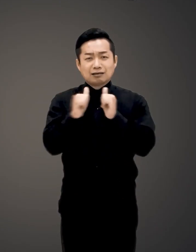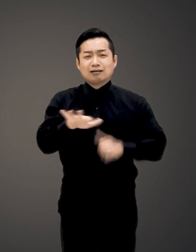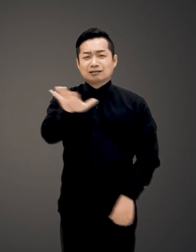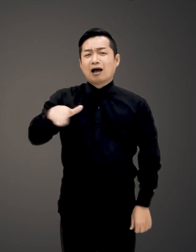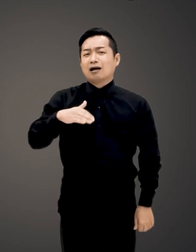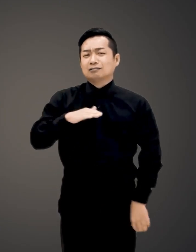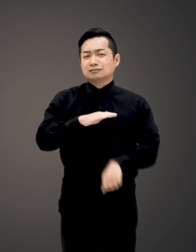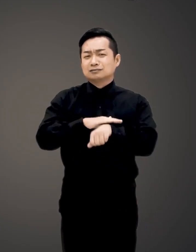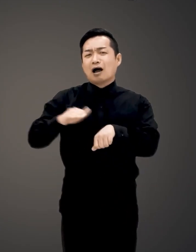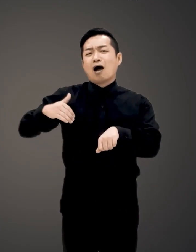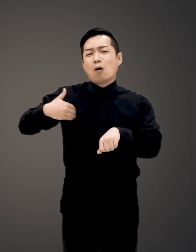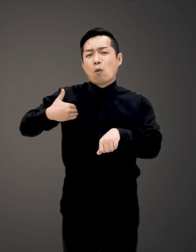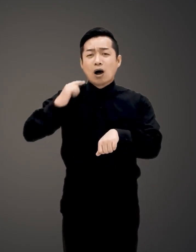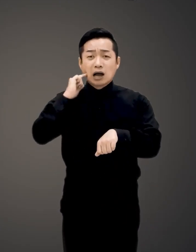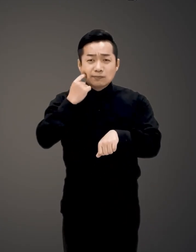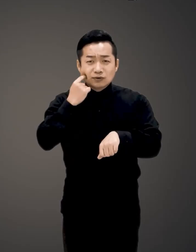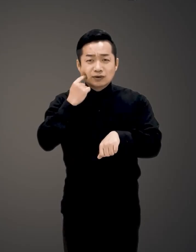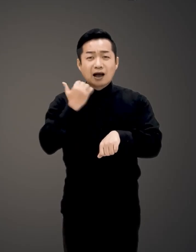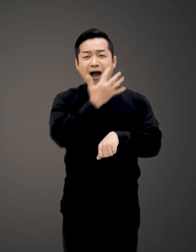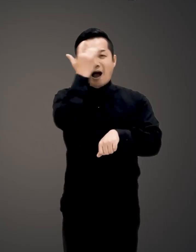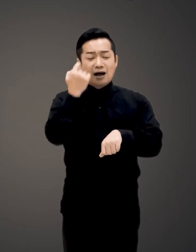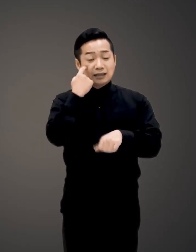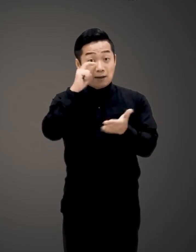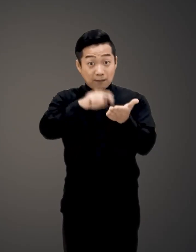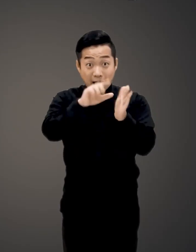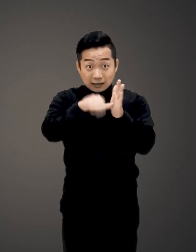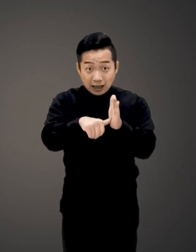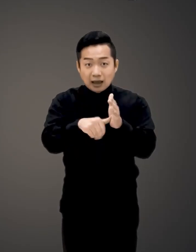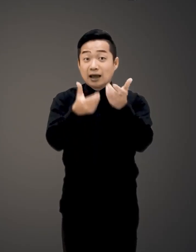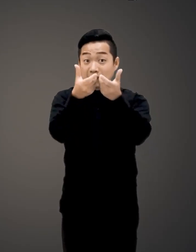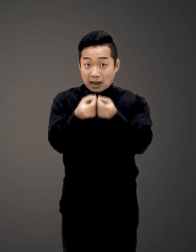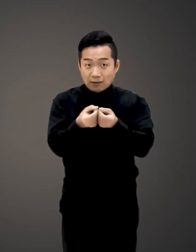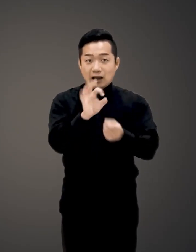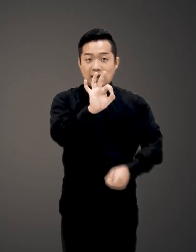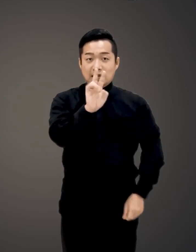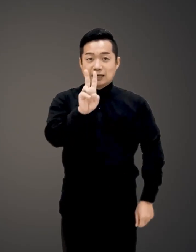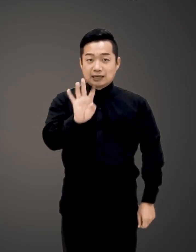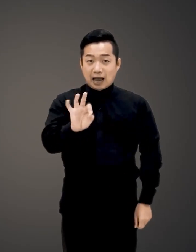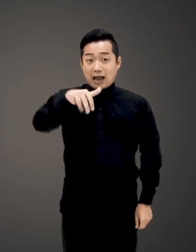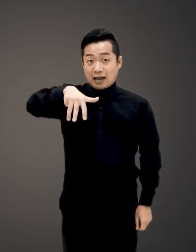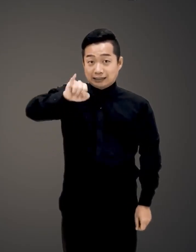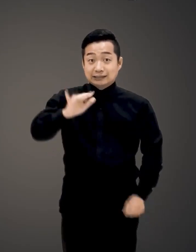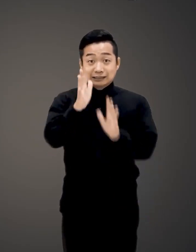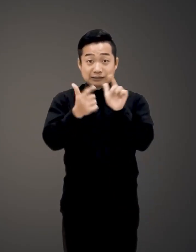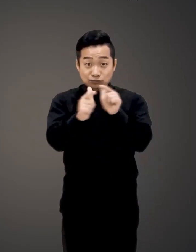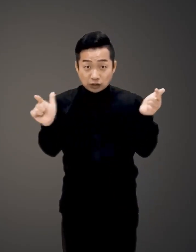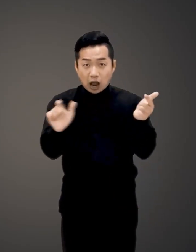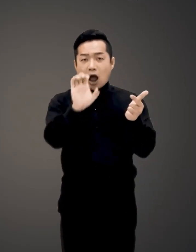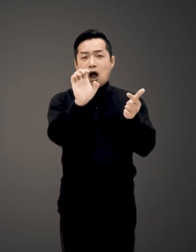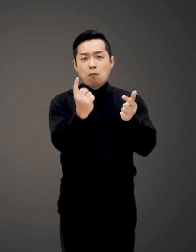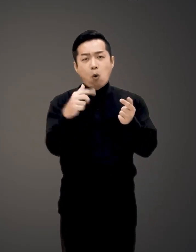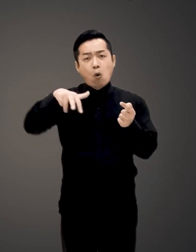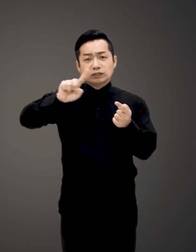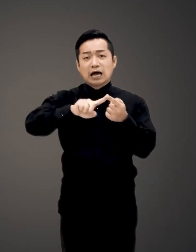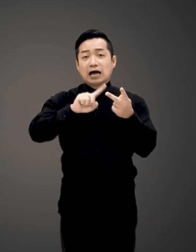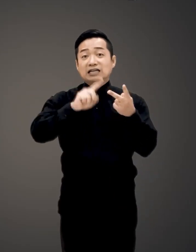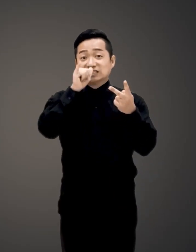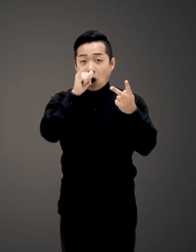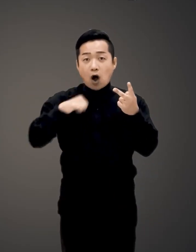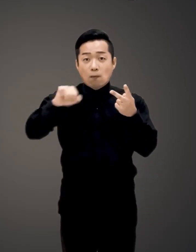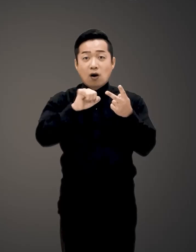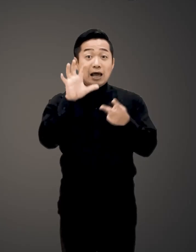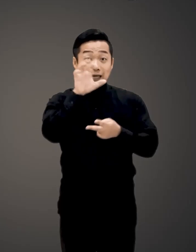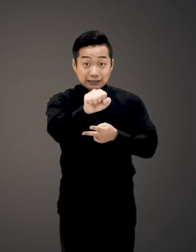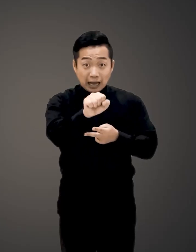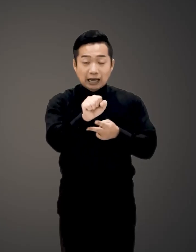것, 그리고 사람들이 잘 모르는 그런 아름다움을 발견했을 때, 예를 들어서 뭐 양치식물의 포자 같은 것들도 될 수가 있고,